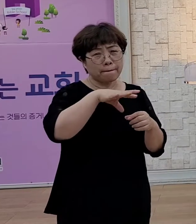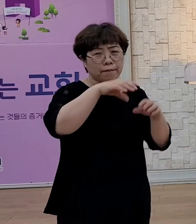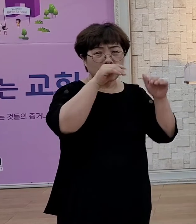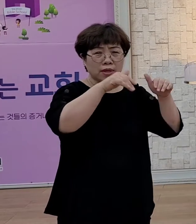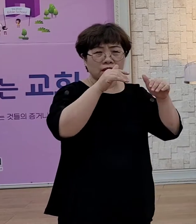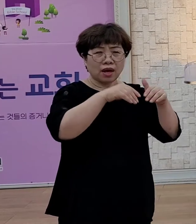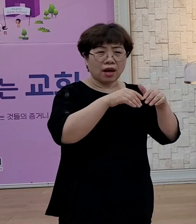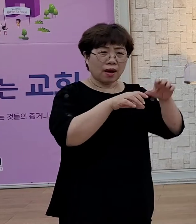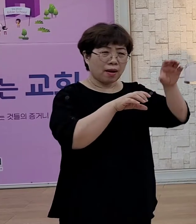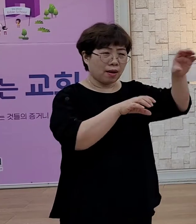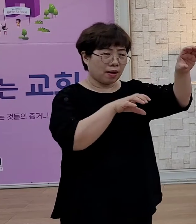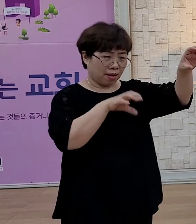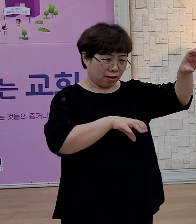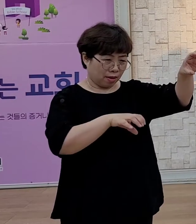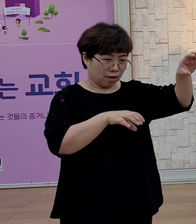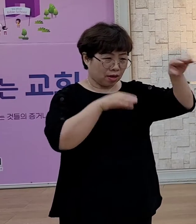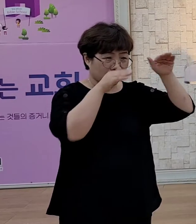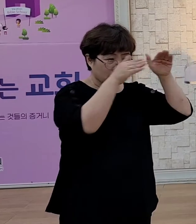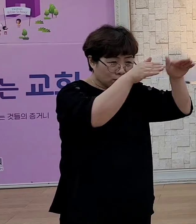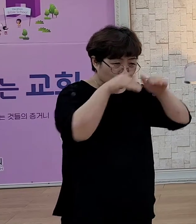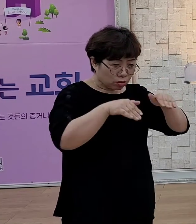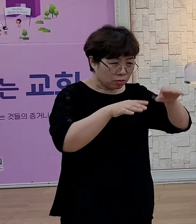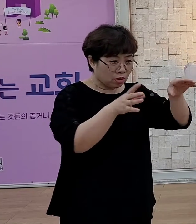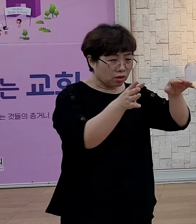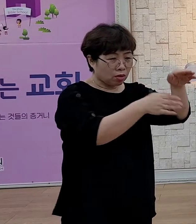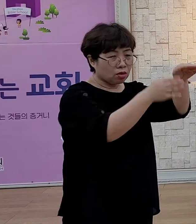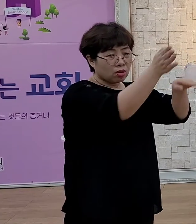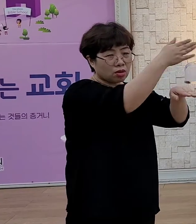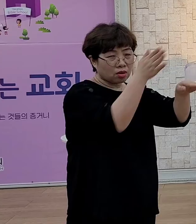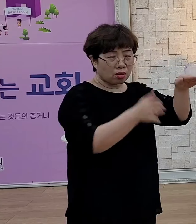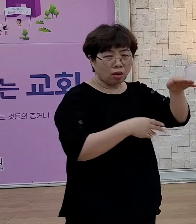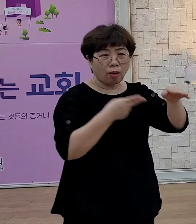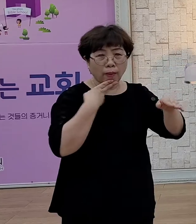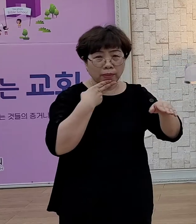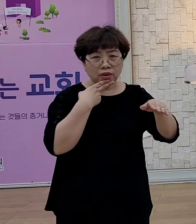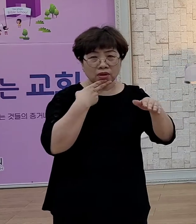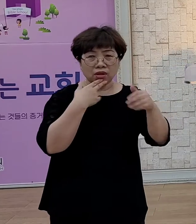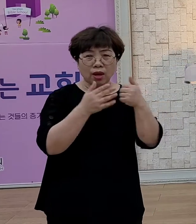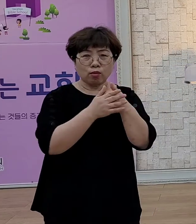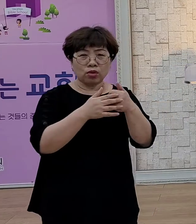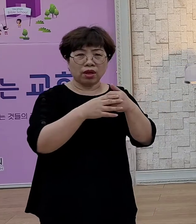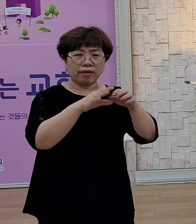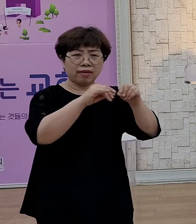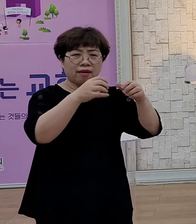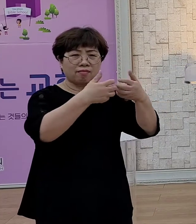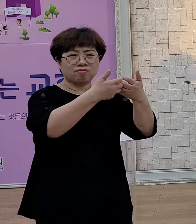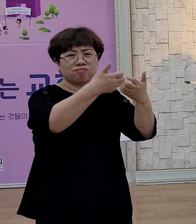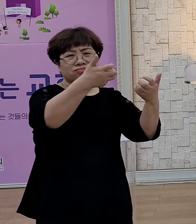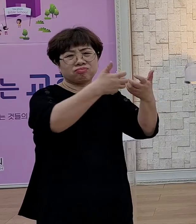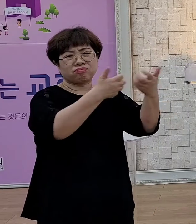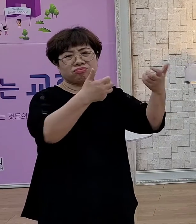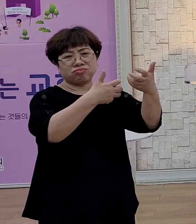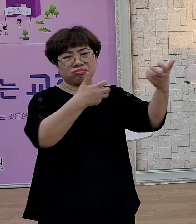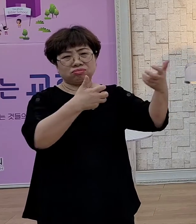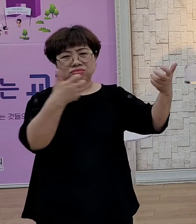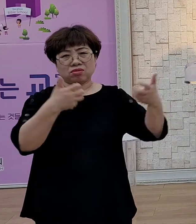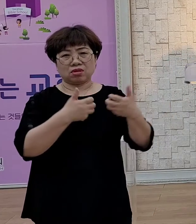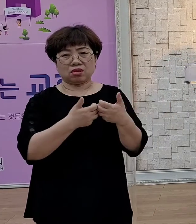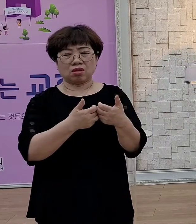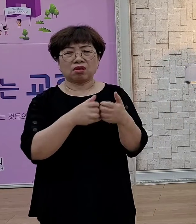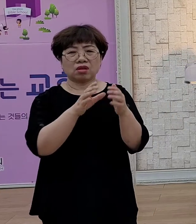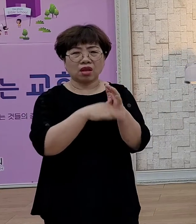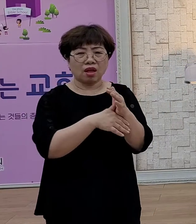그럼에도 불구하고 그들은 그 타들어가는 농작물을 보면서도 끝까지 인내하면서 어디를 본다고요? 하늘을